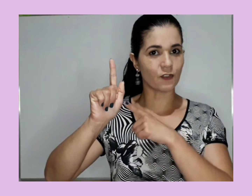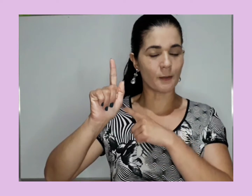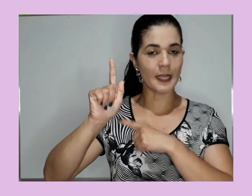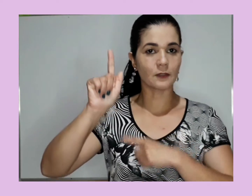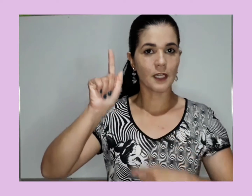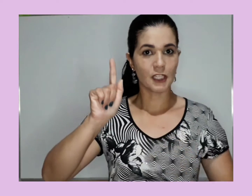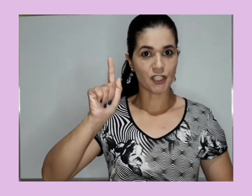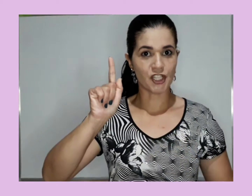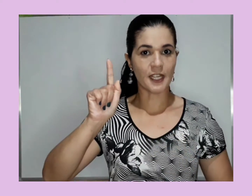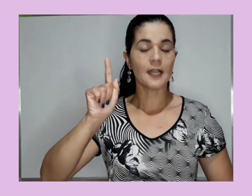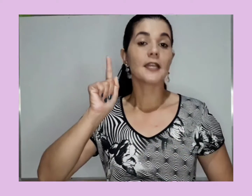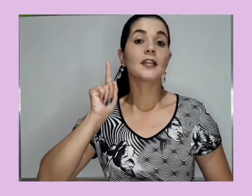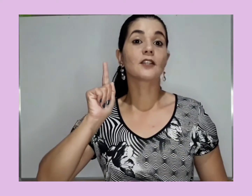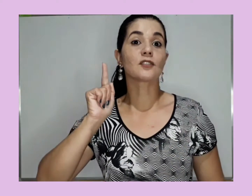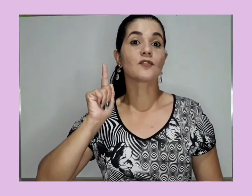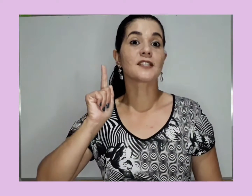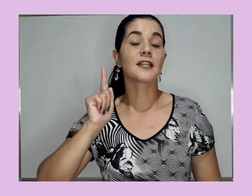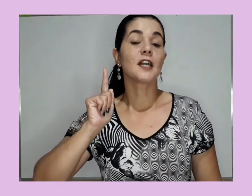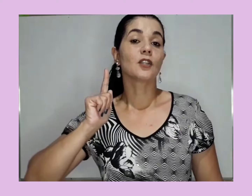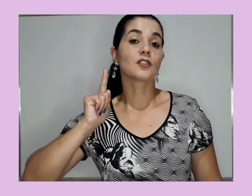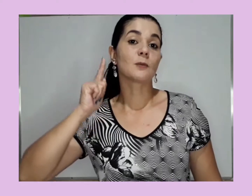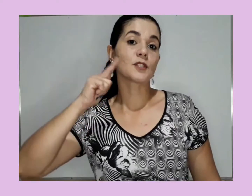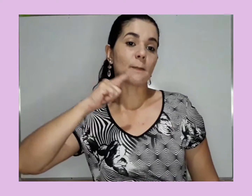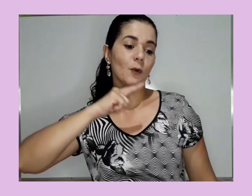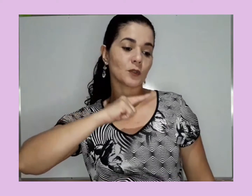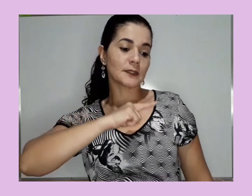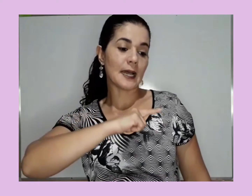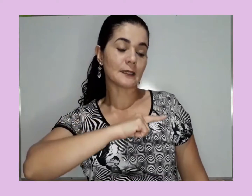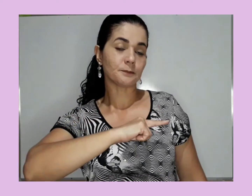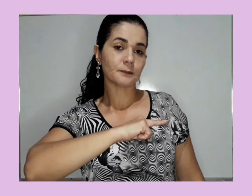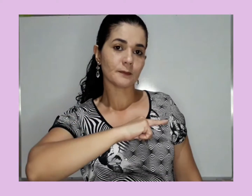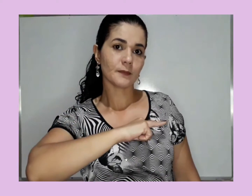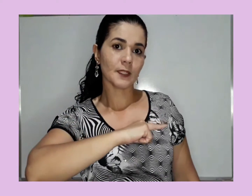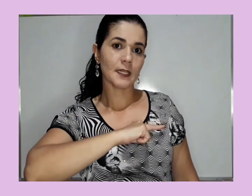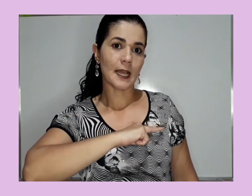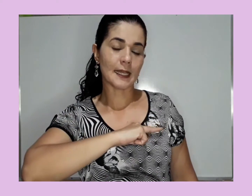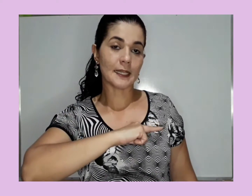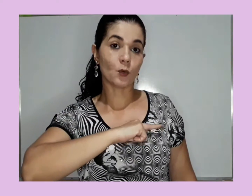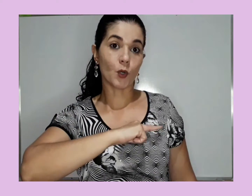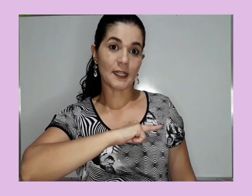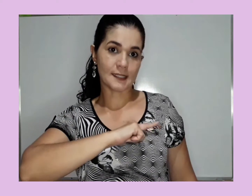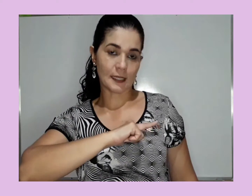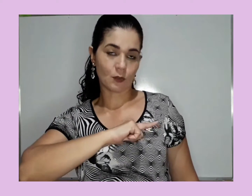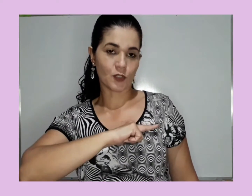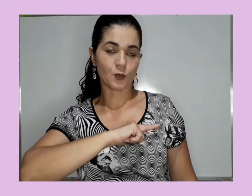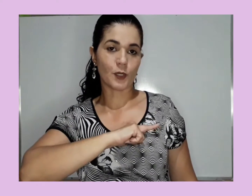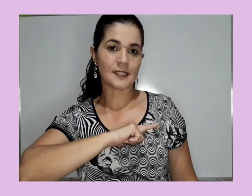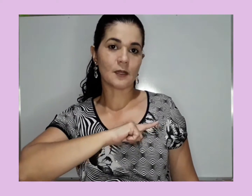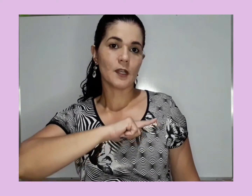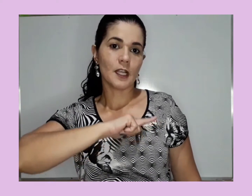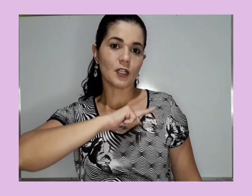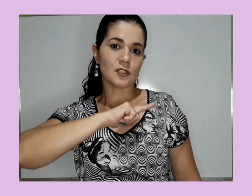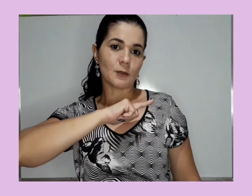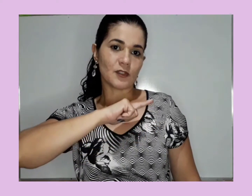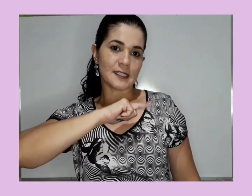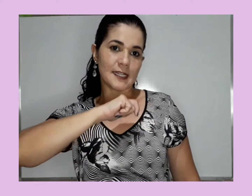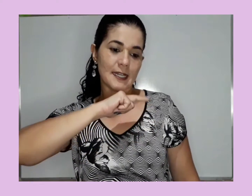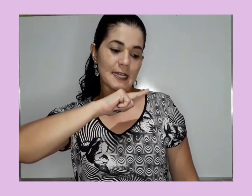alfabeto. G. E o que nós vamos fazer? Nós vamos apontar aqui no coração, fosse no coração, e nós vamos fazer assim,